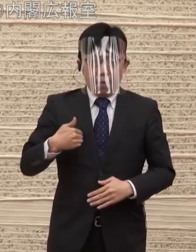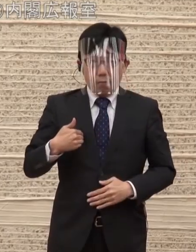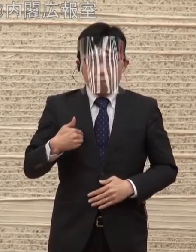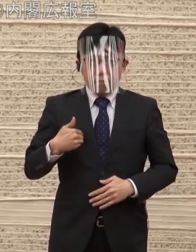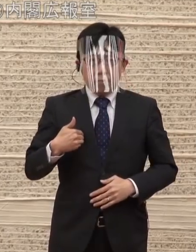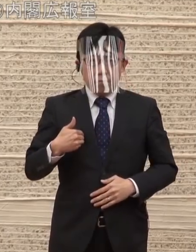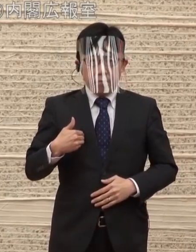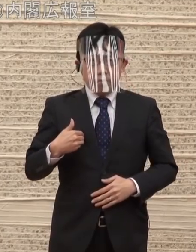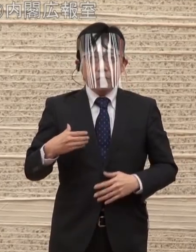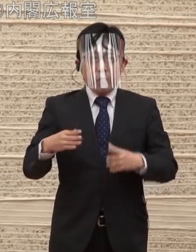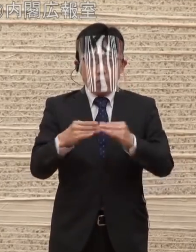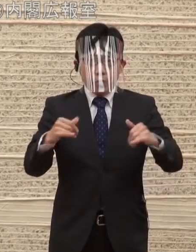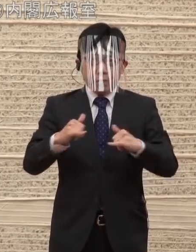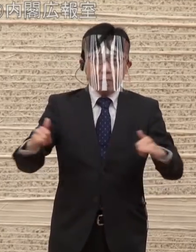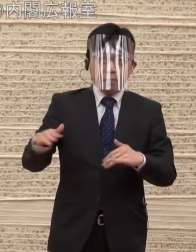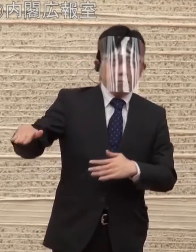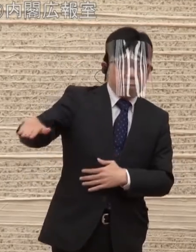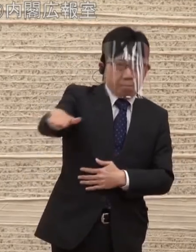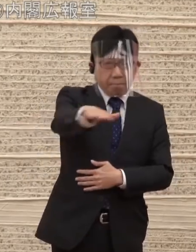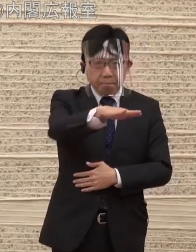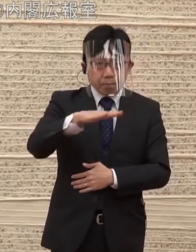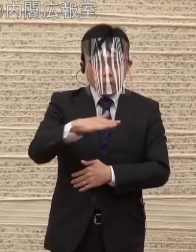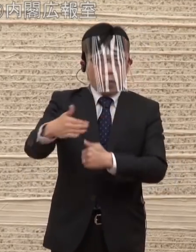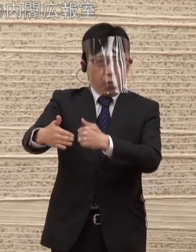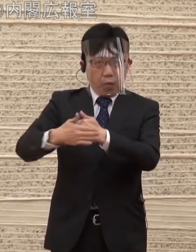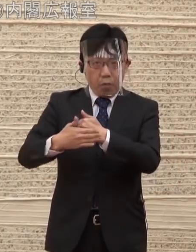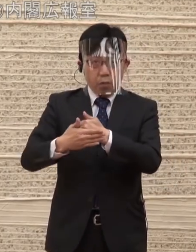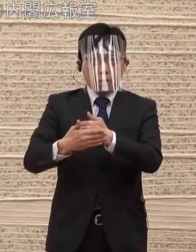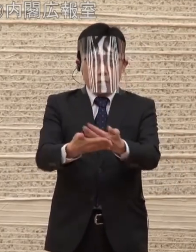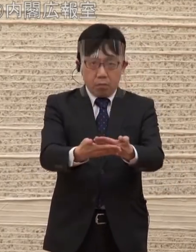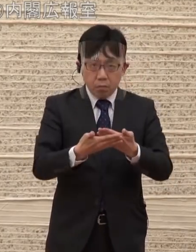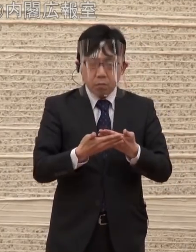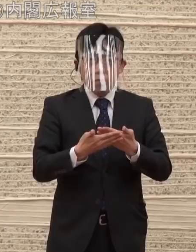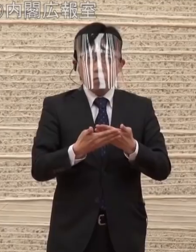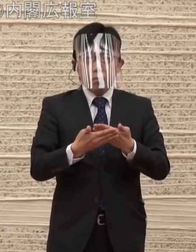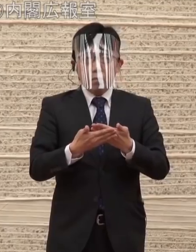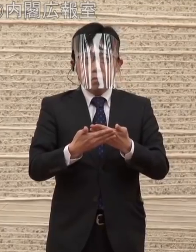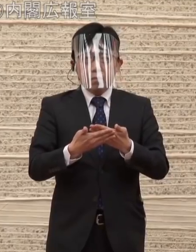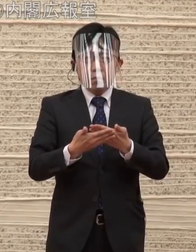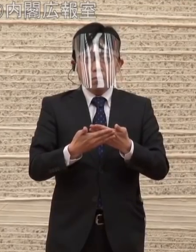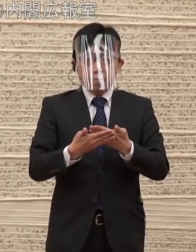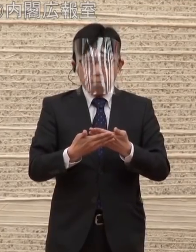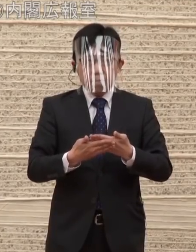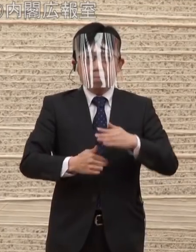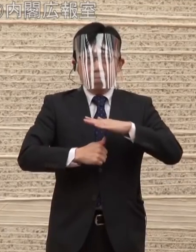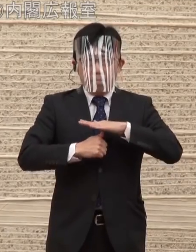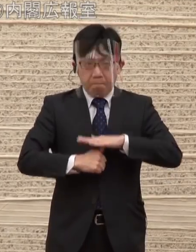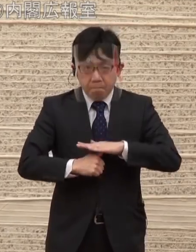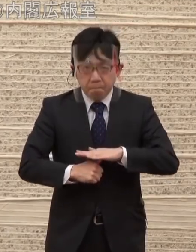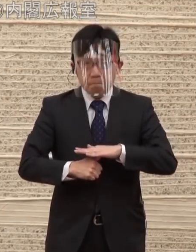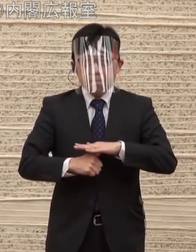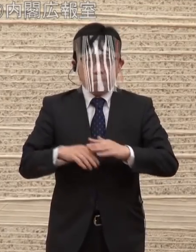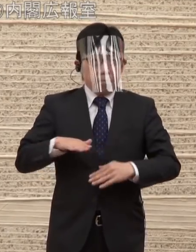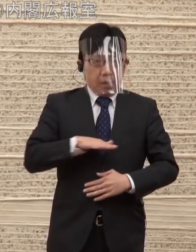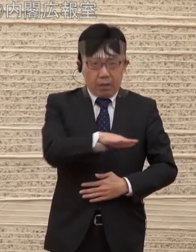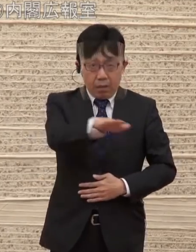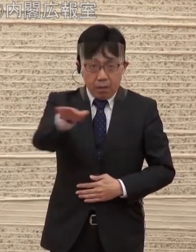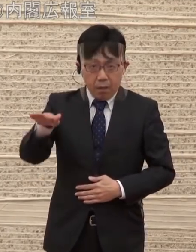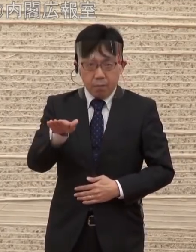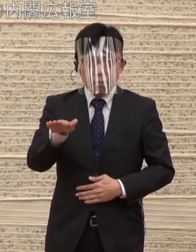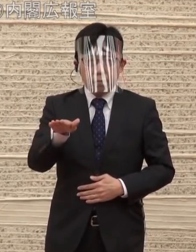ご協力ここまで今季6辛抱してくださった皆様に